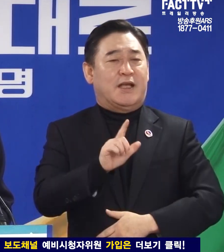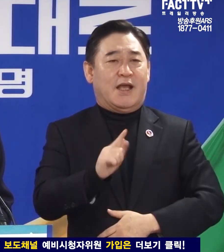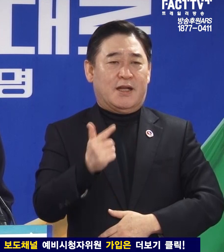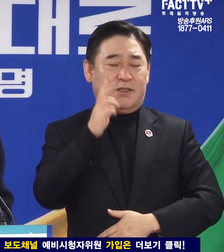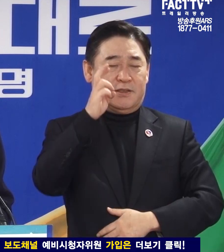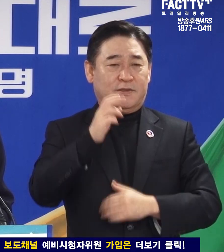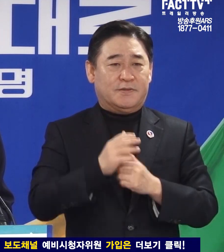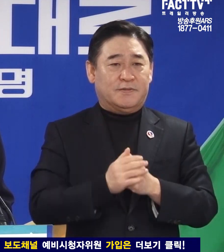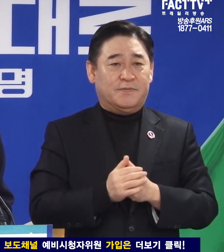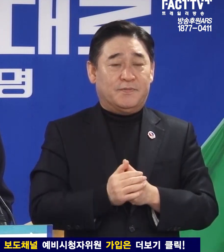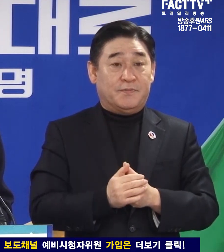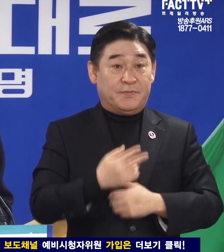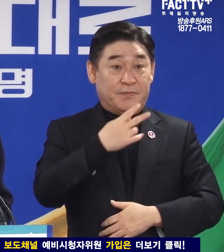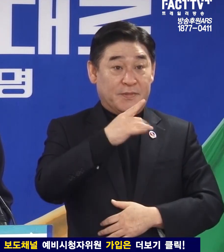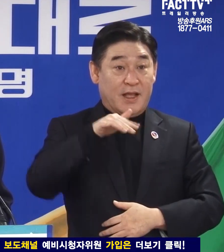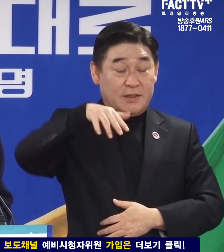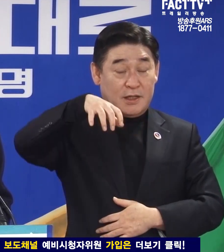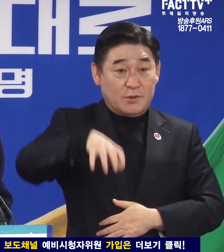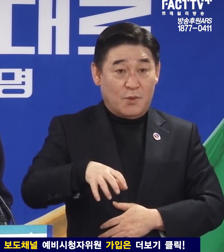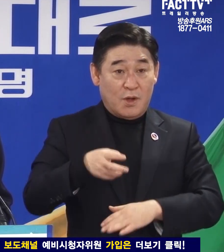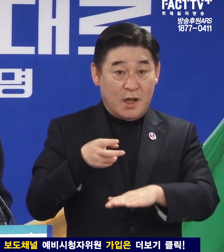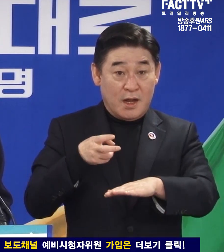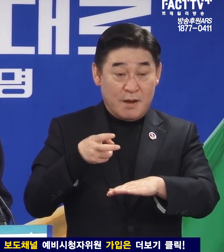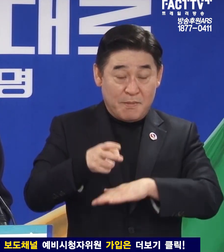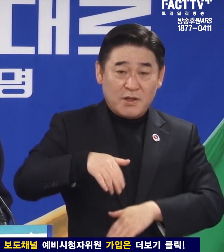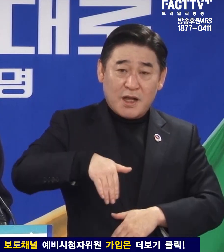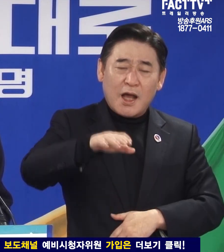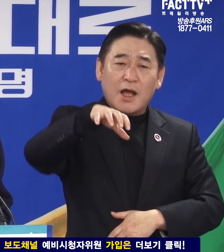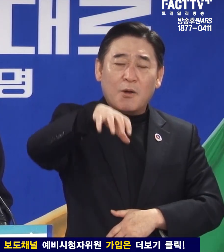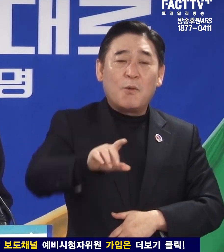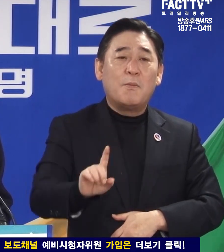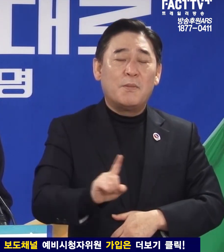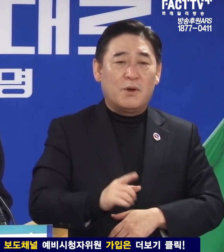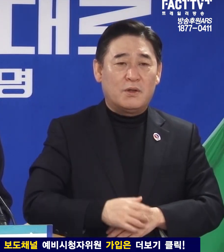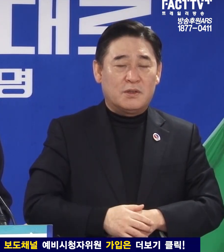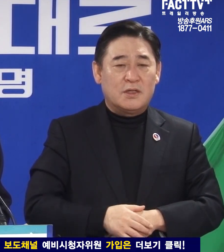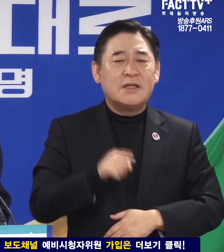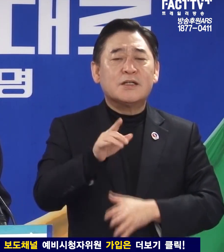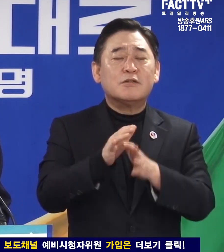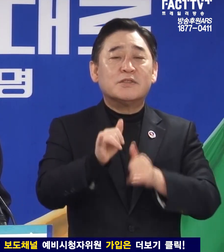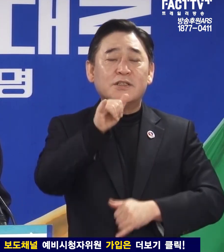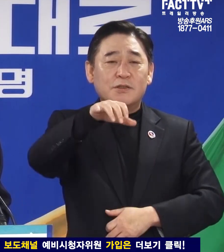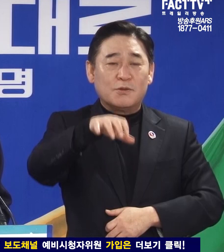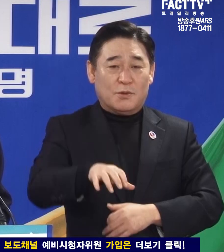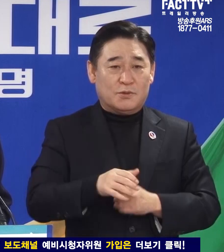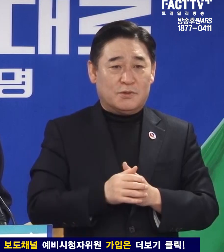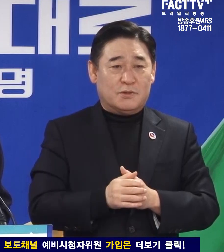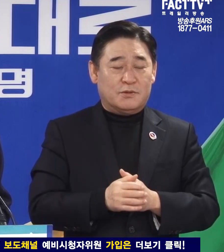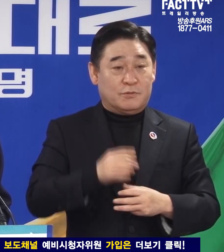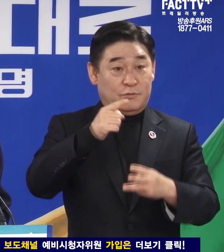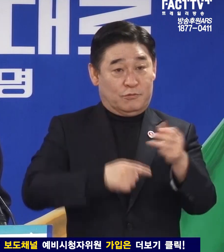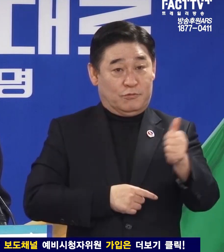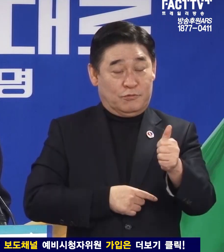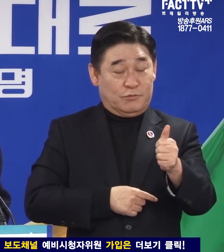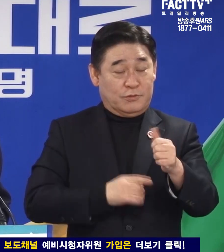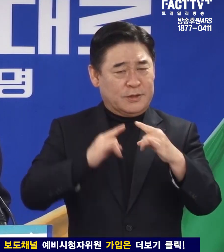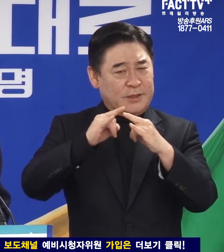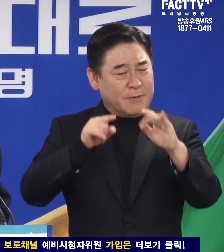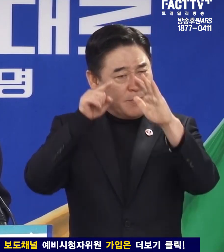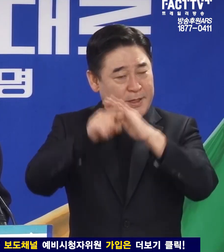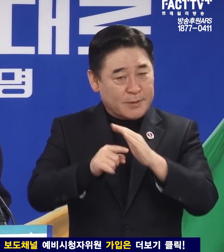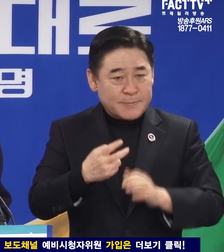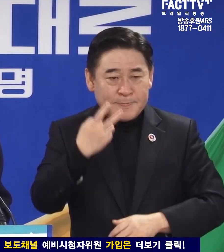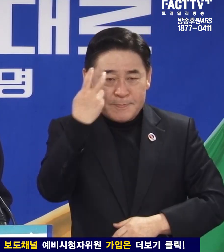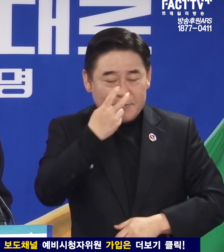일이었습니다. 대장동 버스가 가야 할 곳은 그분이 있는 곳과 윤석열 캠프입니다.